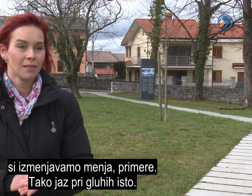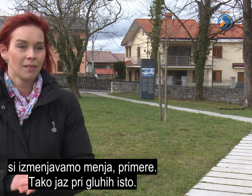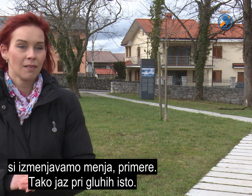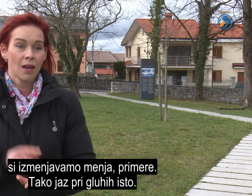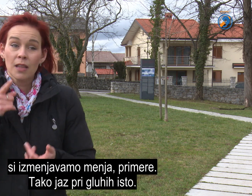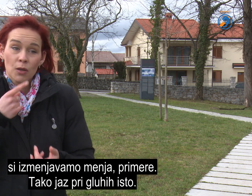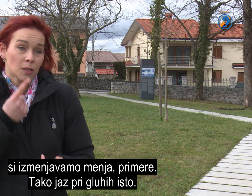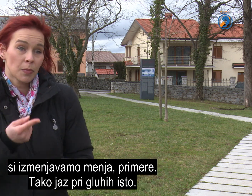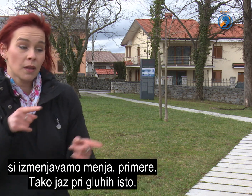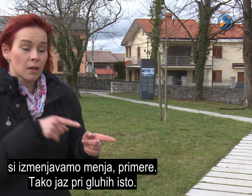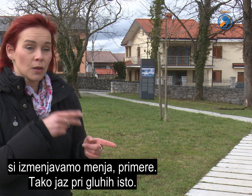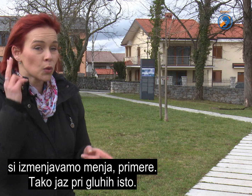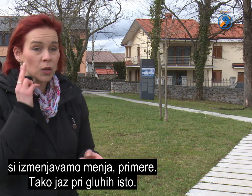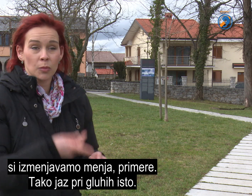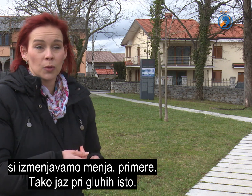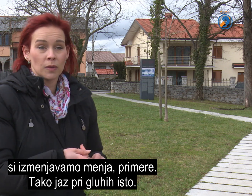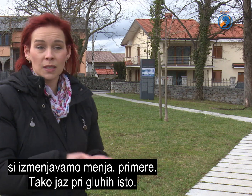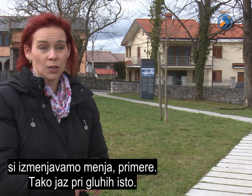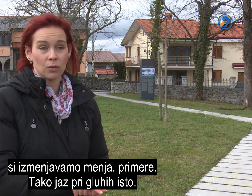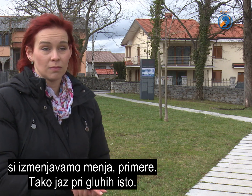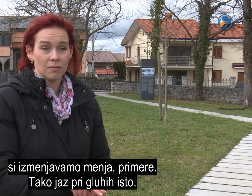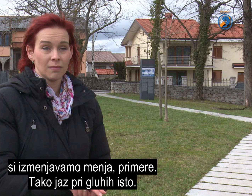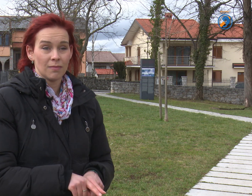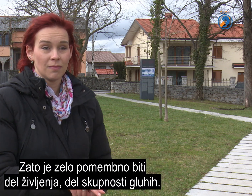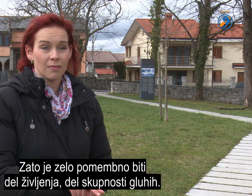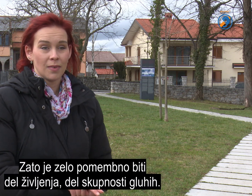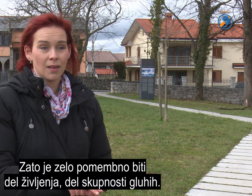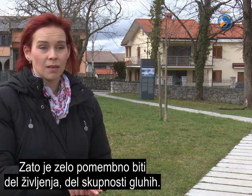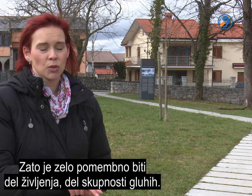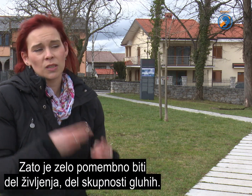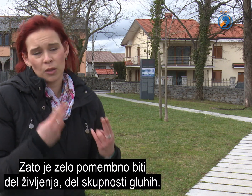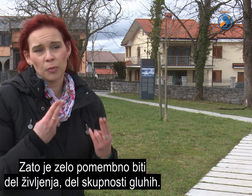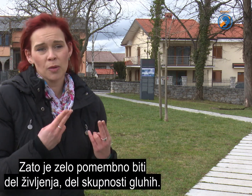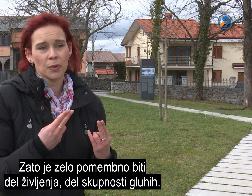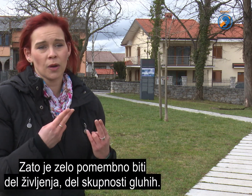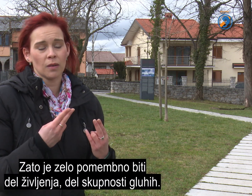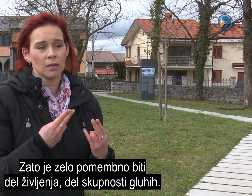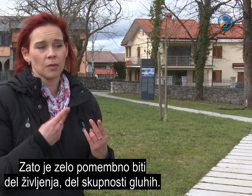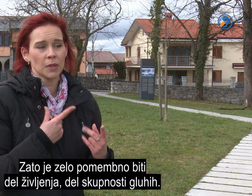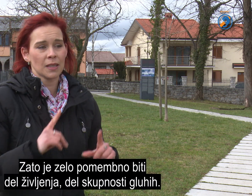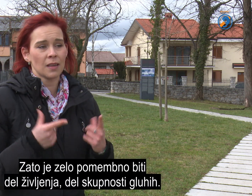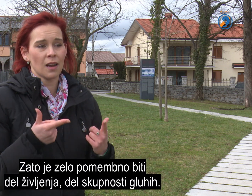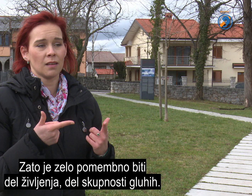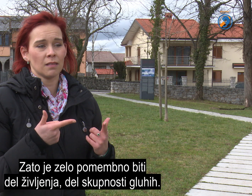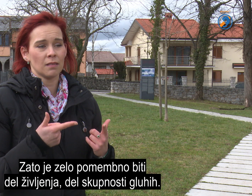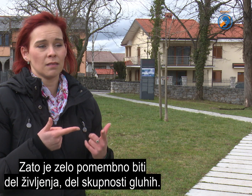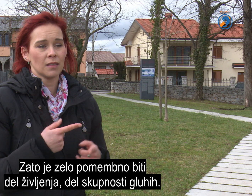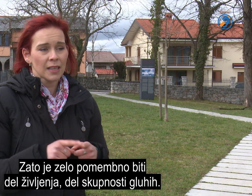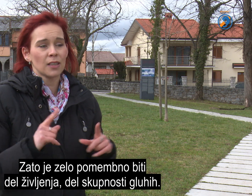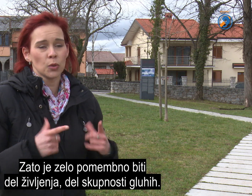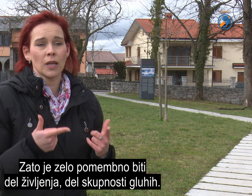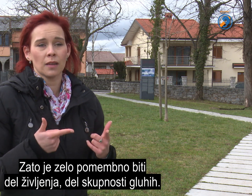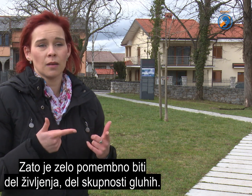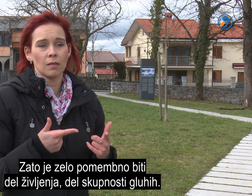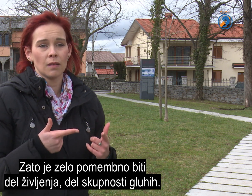Primere. Tako jaz pri gluhemu isto. To je zelo pomembno, biti